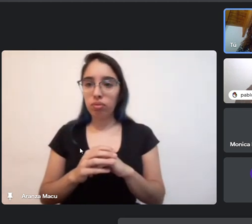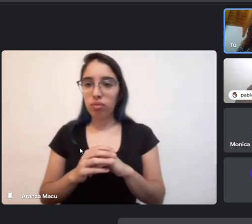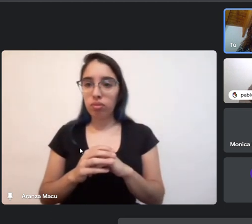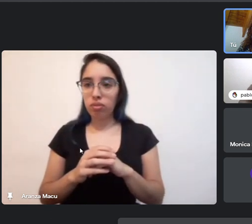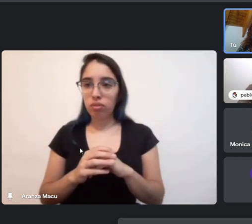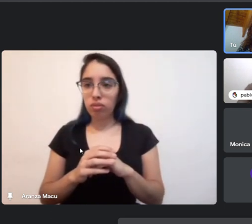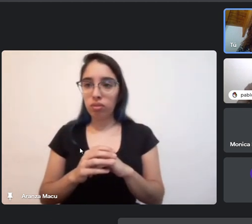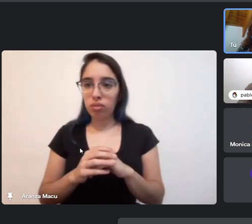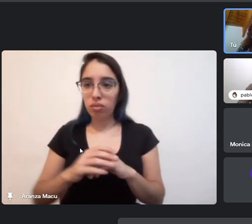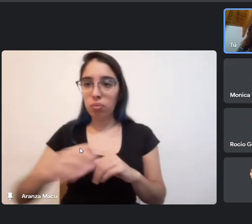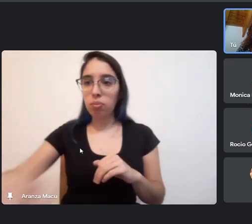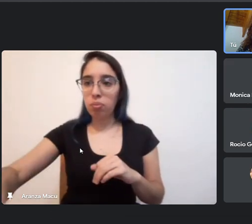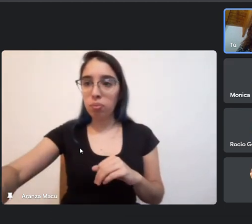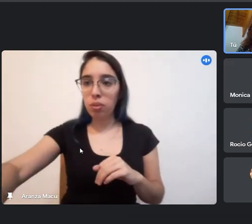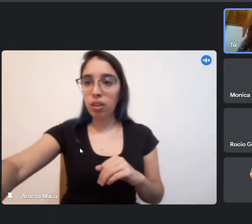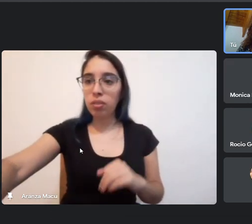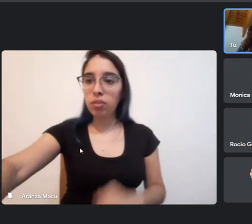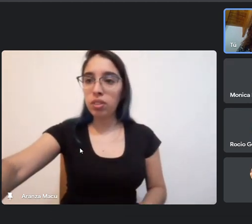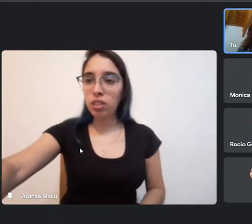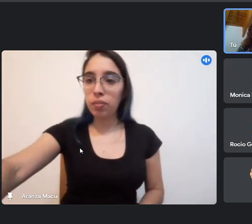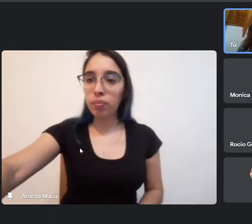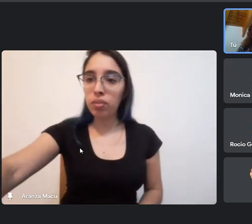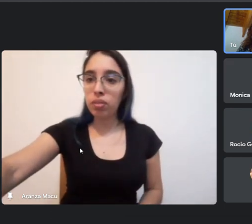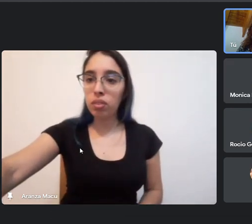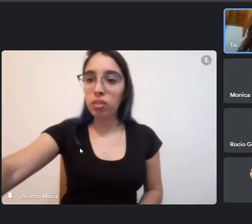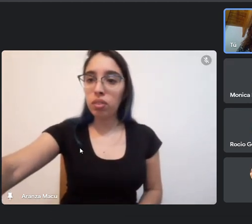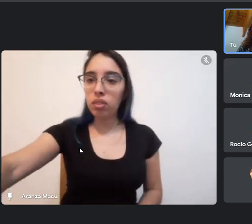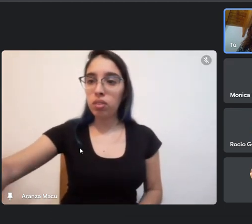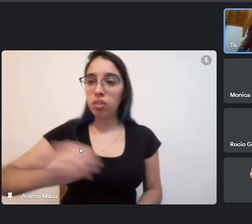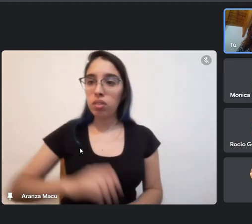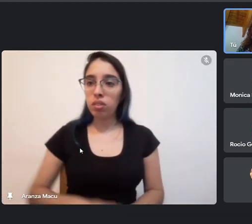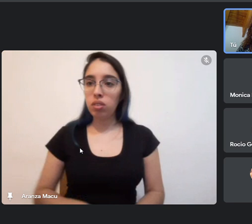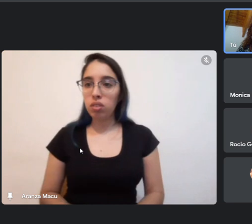¿Quedó claro? Bien, sí.